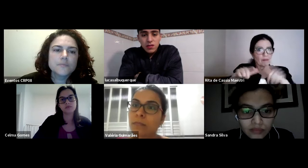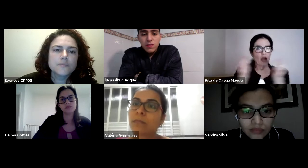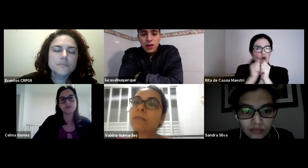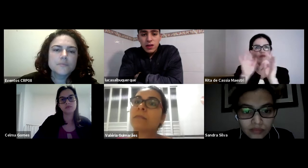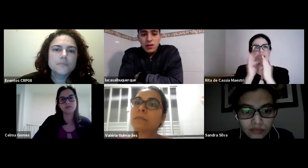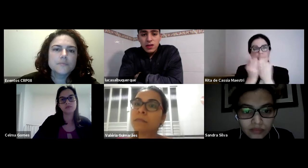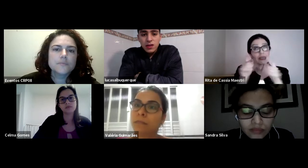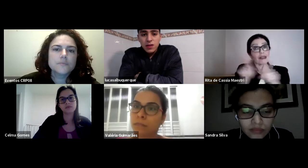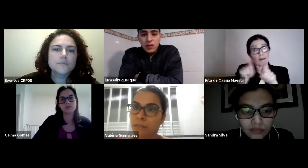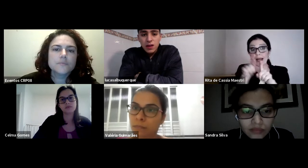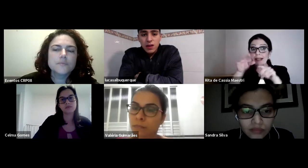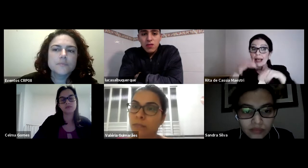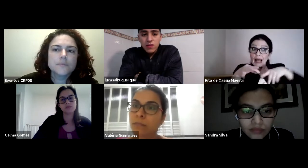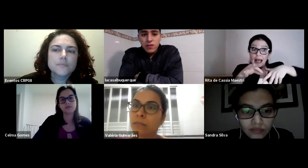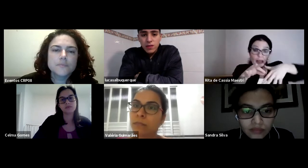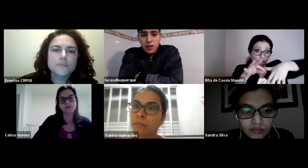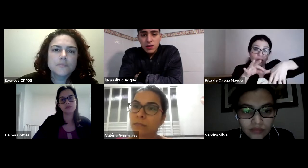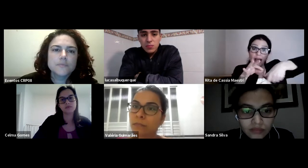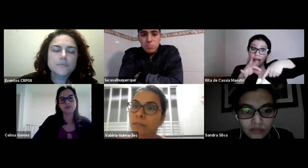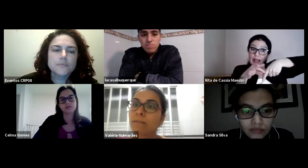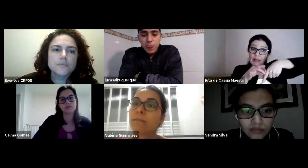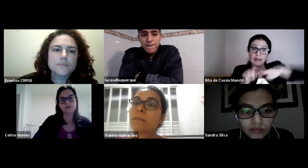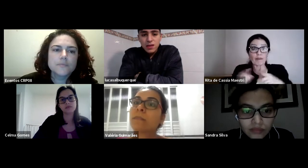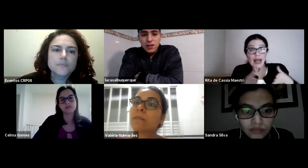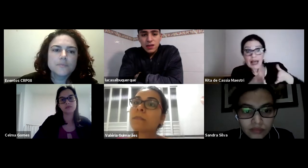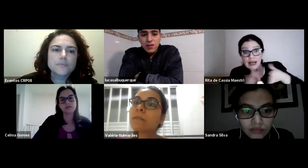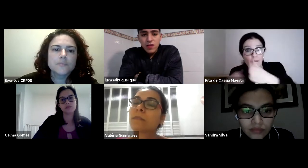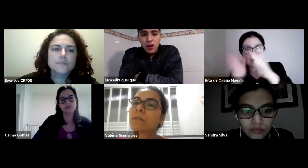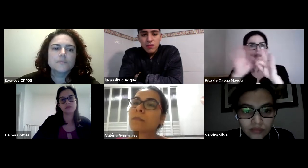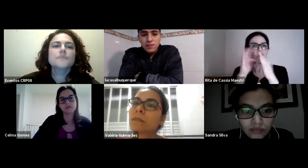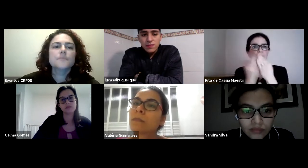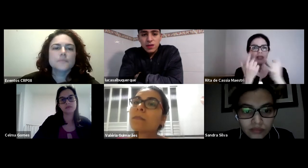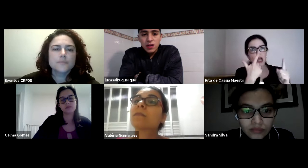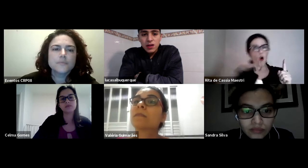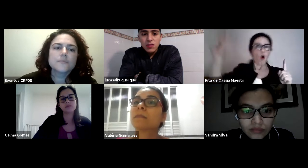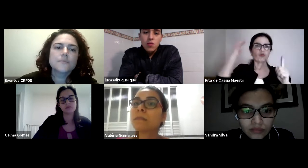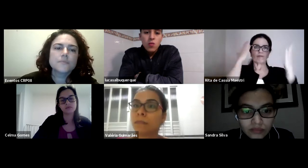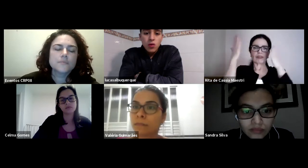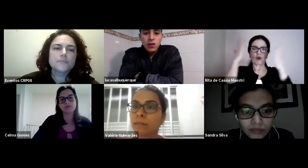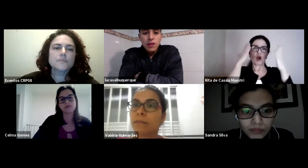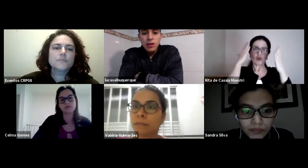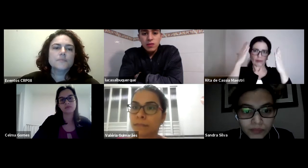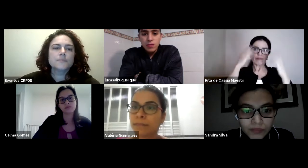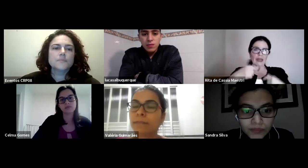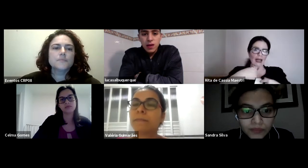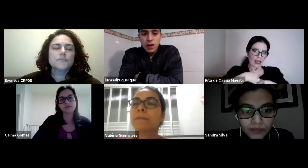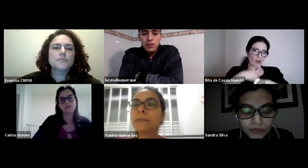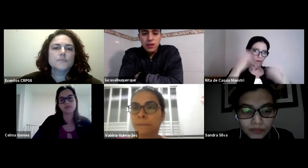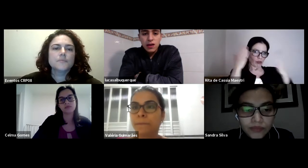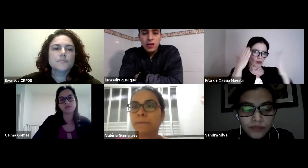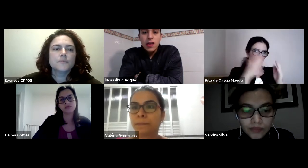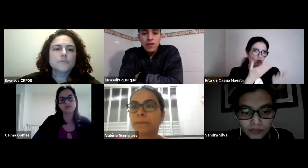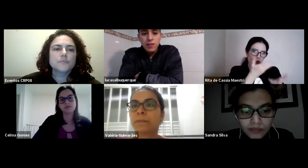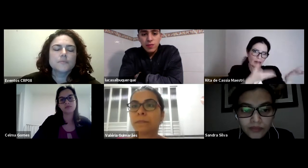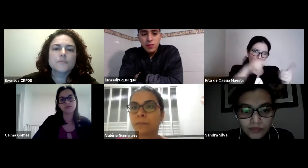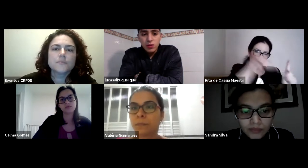com a família e tentar também trabalhar com a família, de certa forma, um outro caminho, né? E